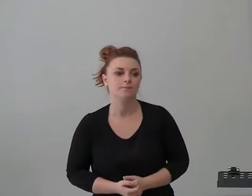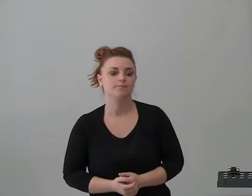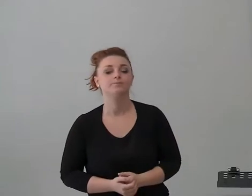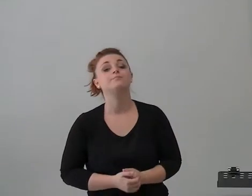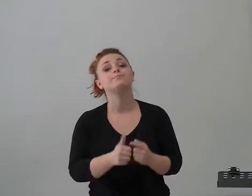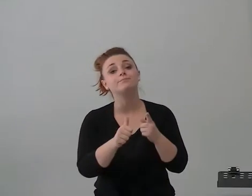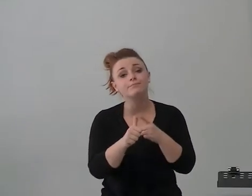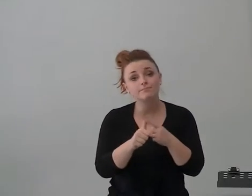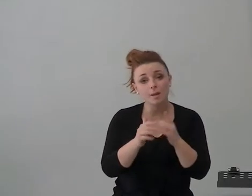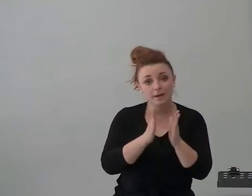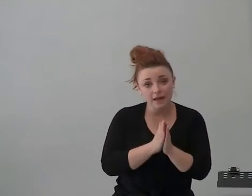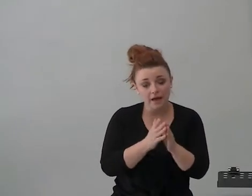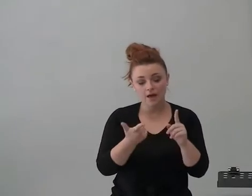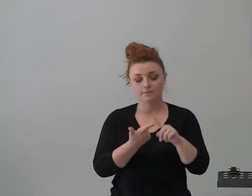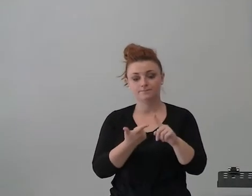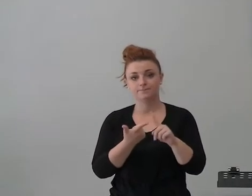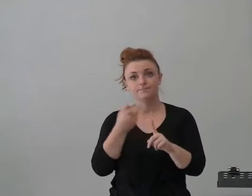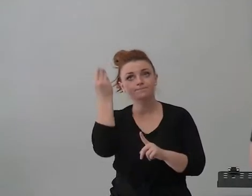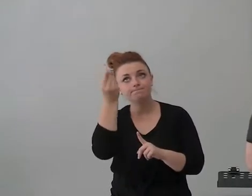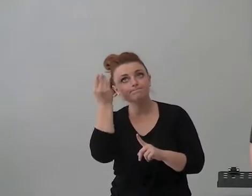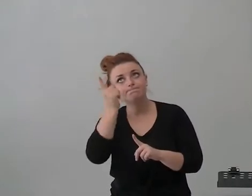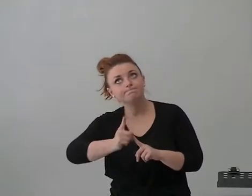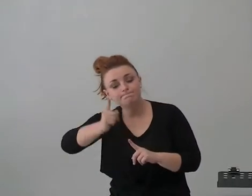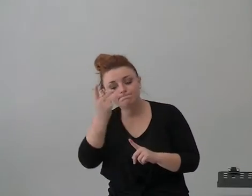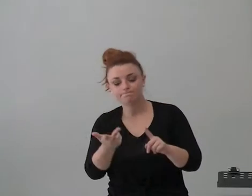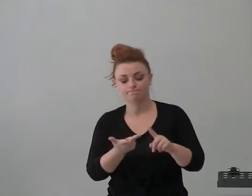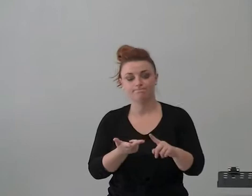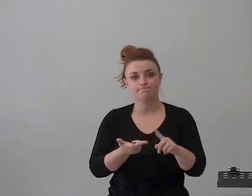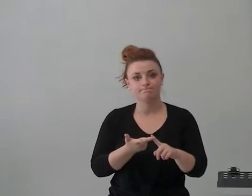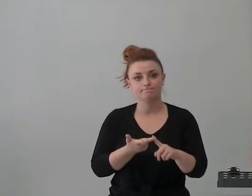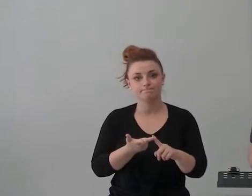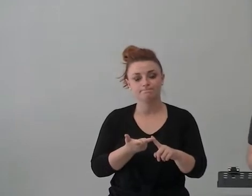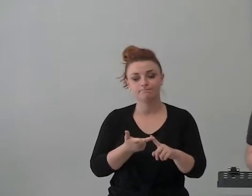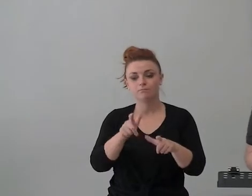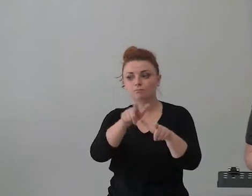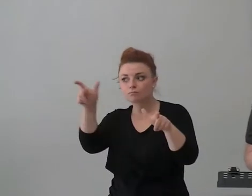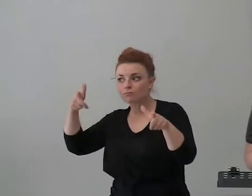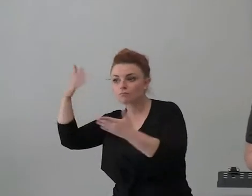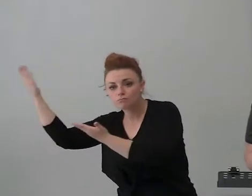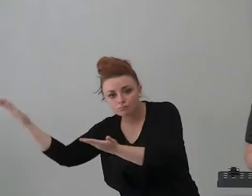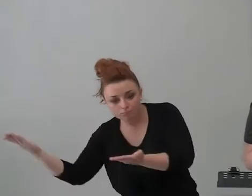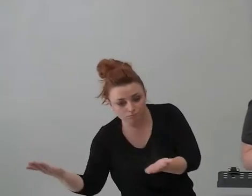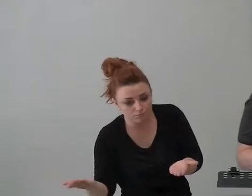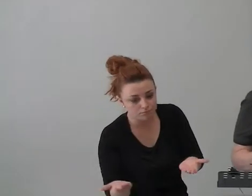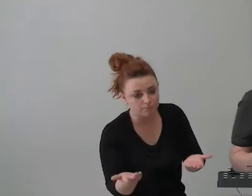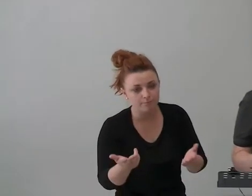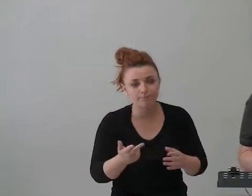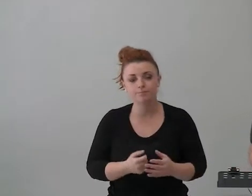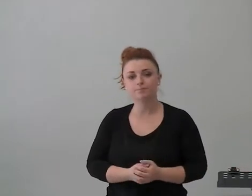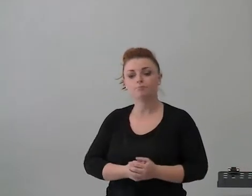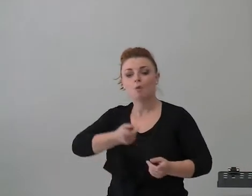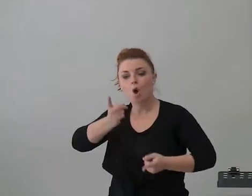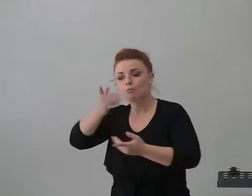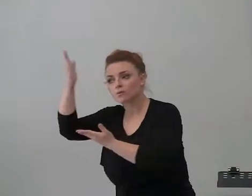Bisogna pregare, bisogna pensare al Signore, bisogna invitare tutta la gente, tutti i